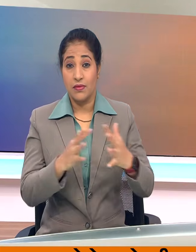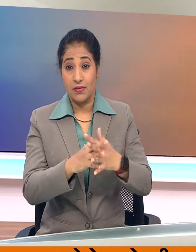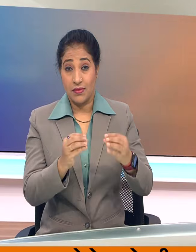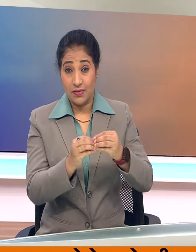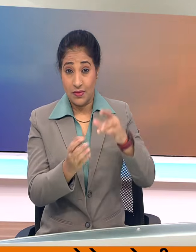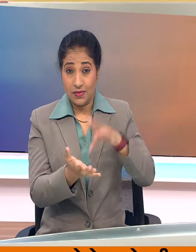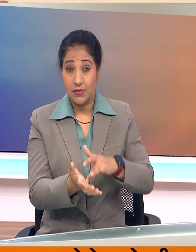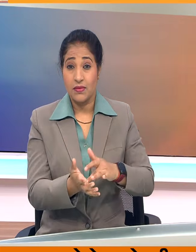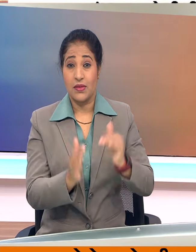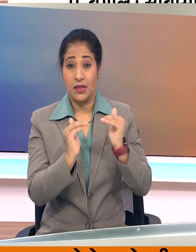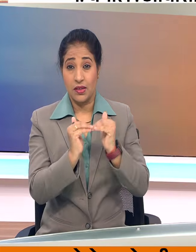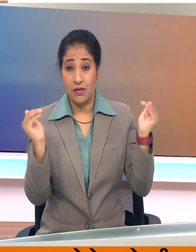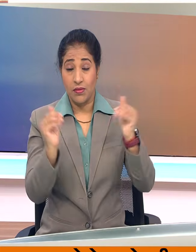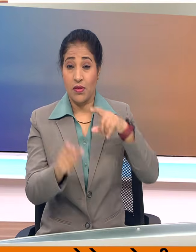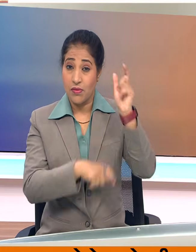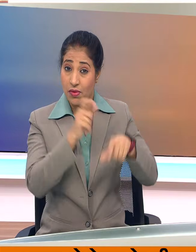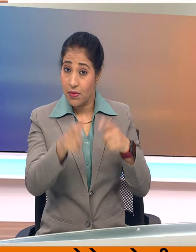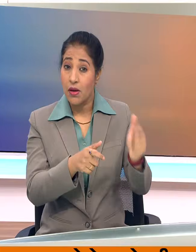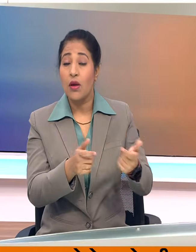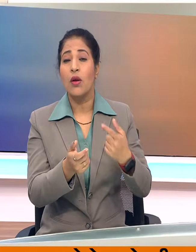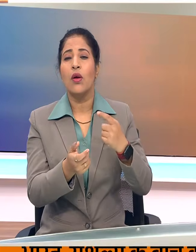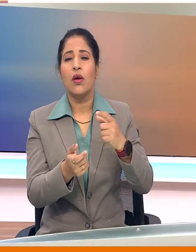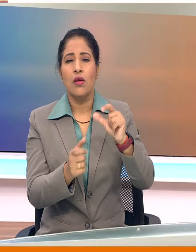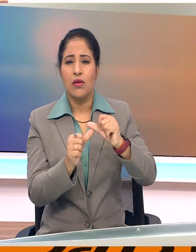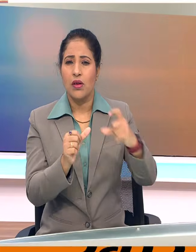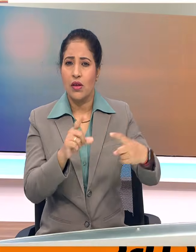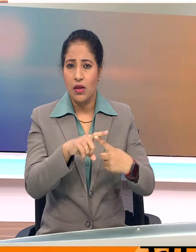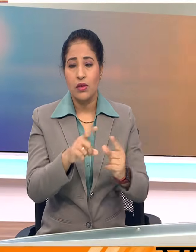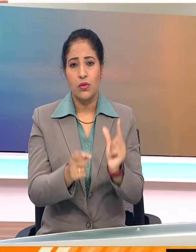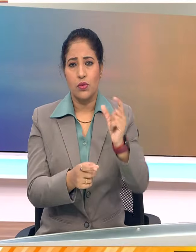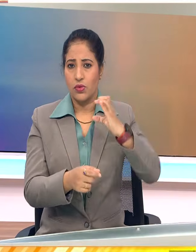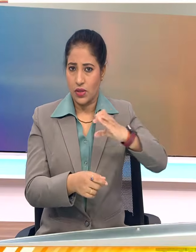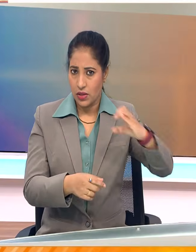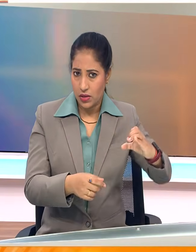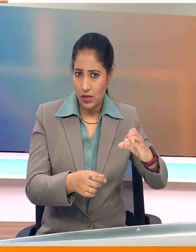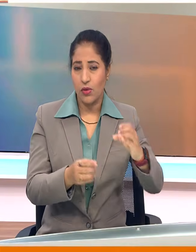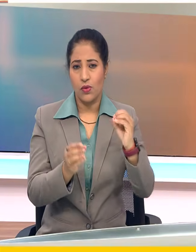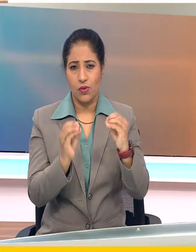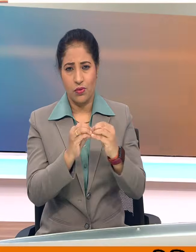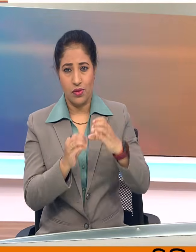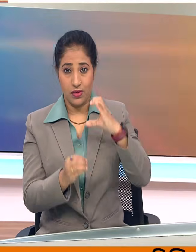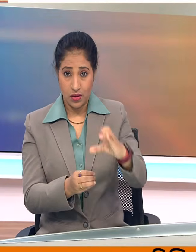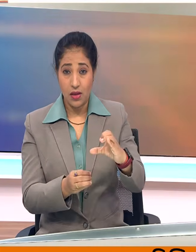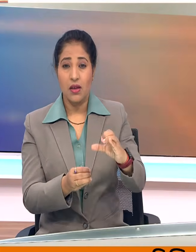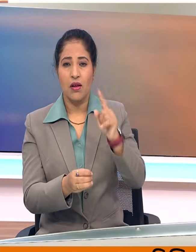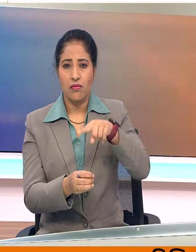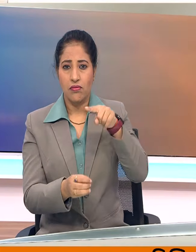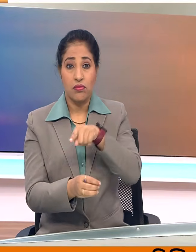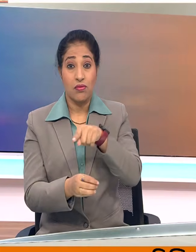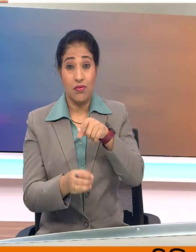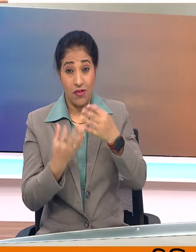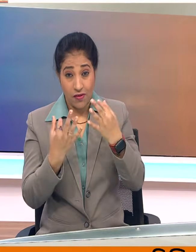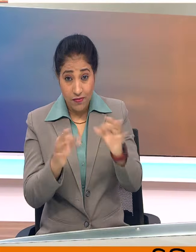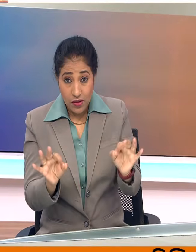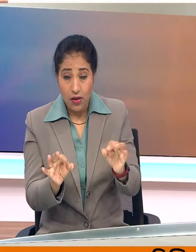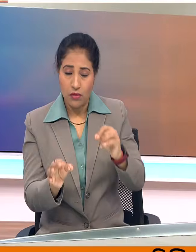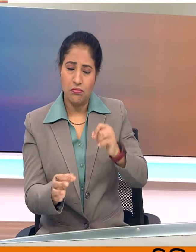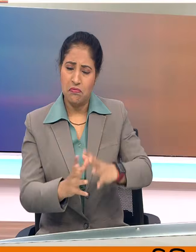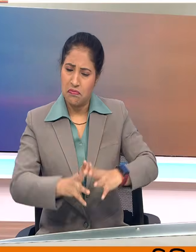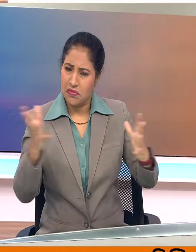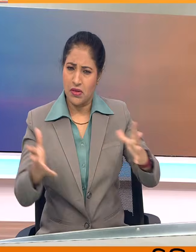पश्चिम बंगाल में समान नागरिक संहिता यानी यूसीसी और ओबीसी आरक्षण को लेकर बड़े फैसले की तैयारी